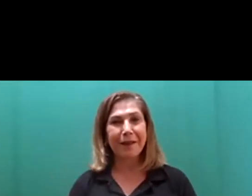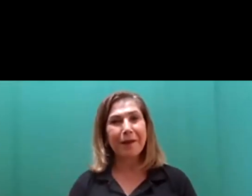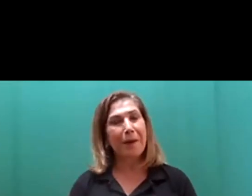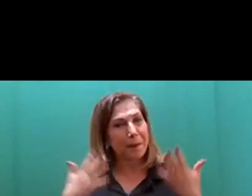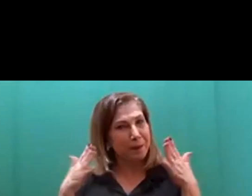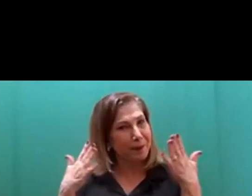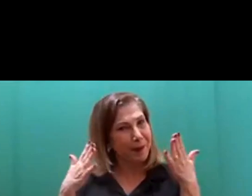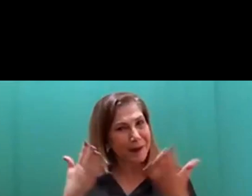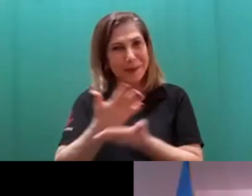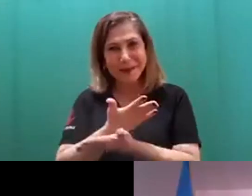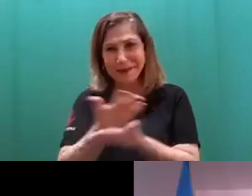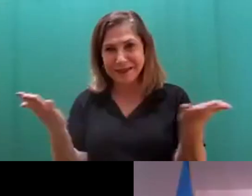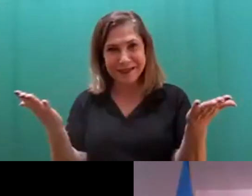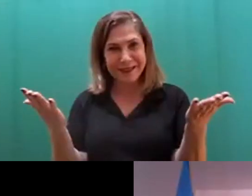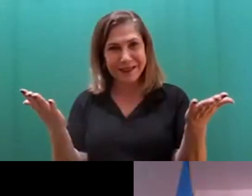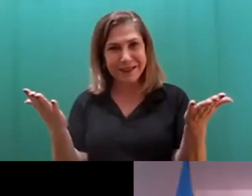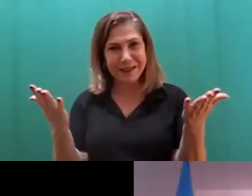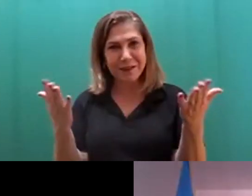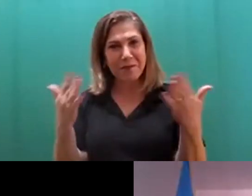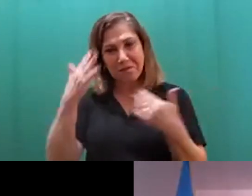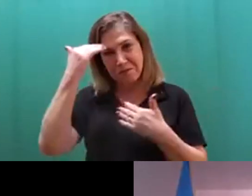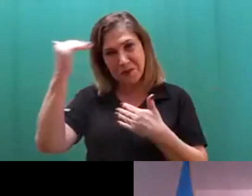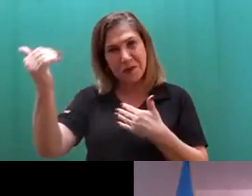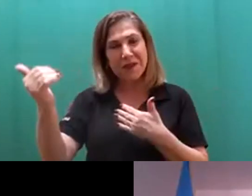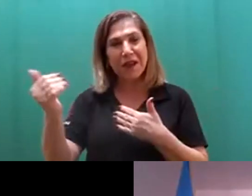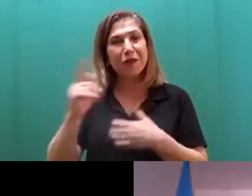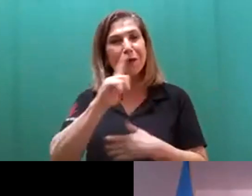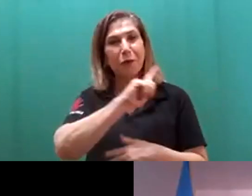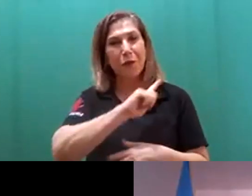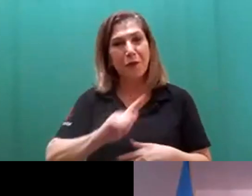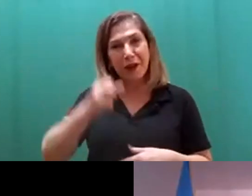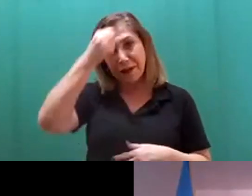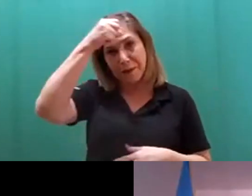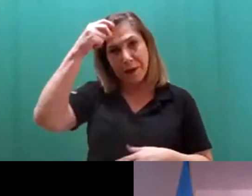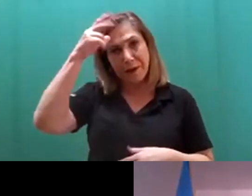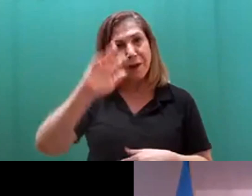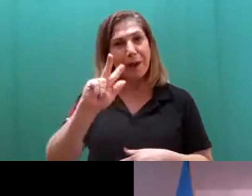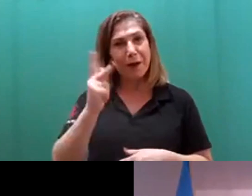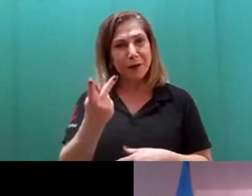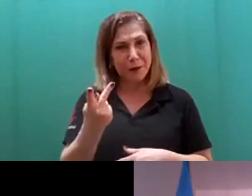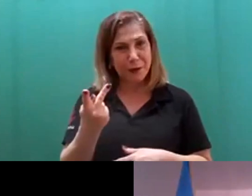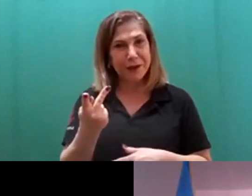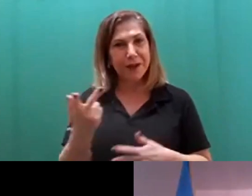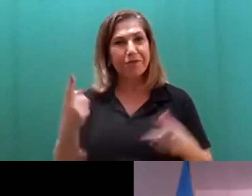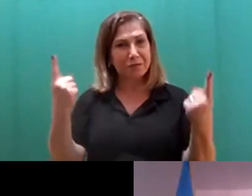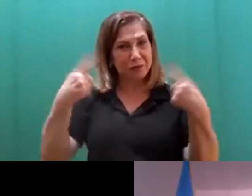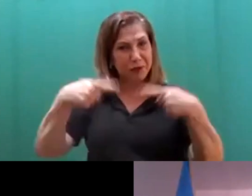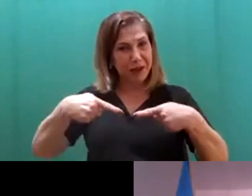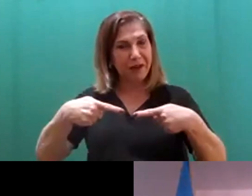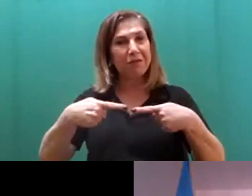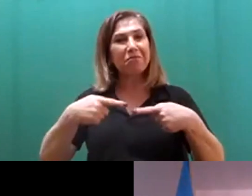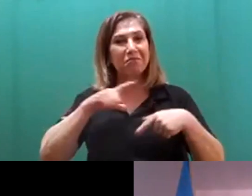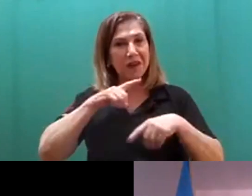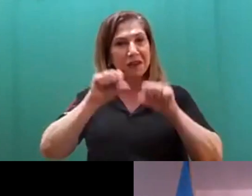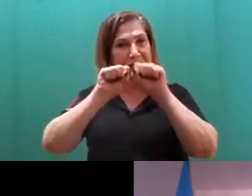Parabéns. Muito sucesso ao governo e à prefeitura de Belo Horizonte com esse desafio de gerar sistema